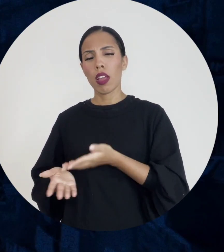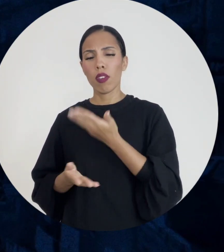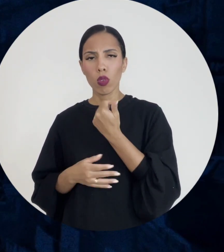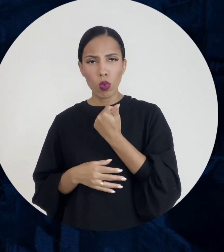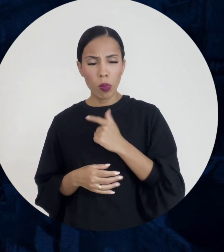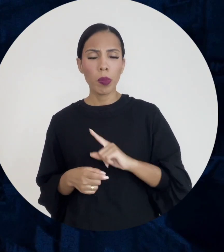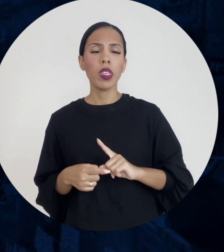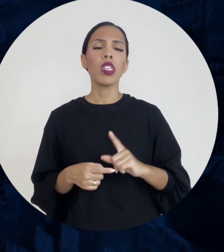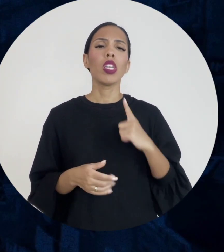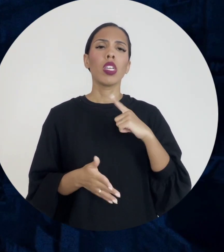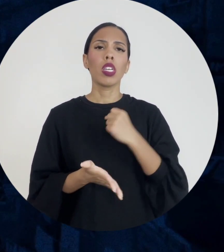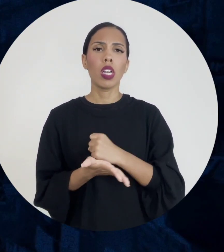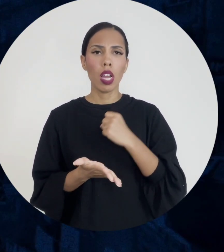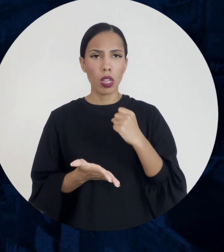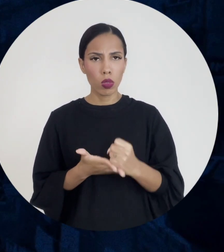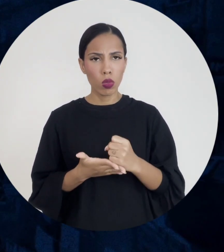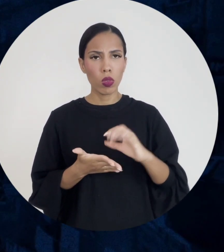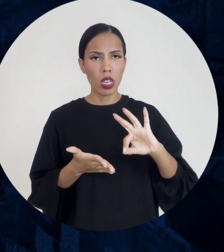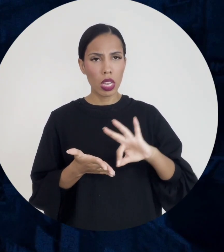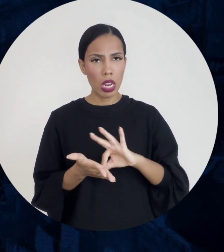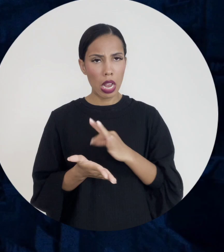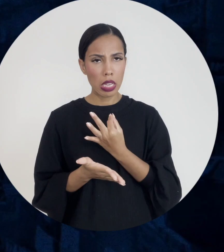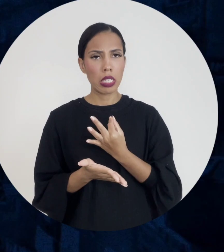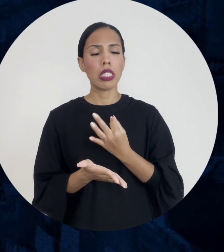assinada, e aí a prefeitura